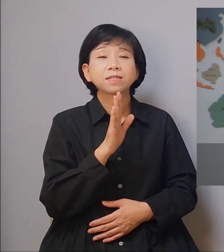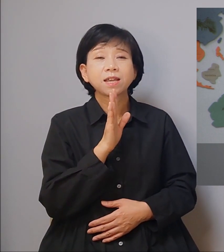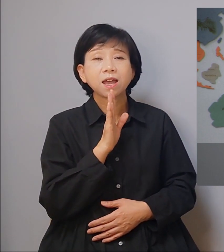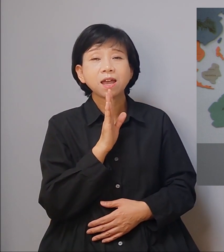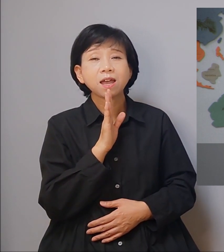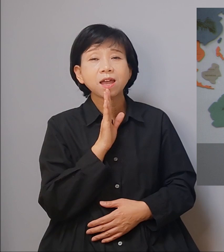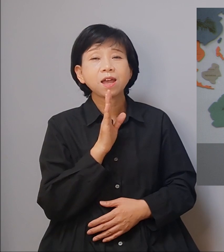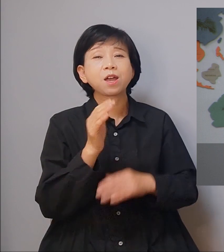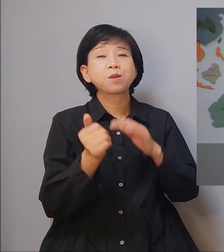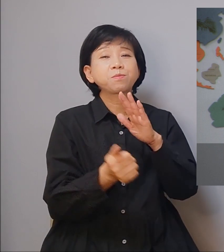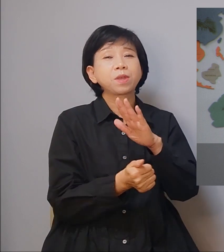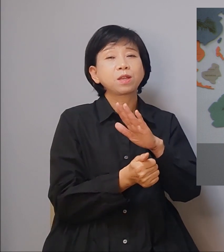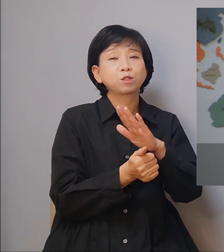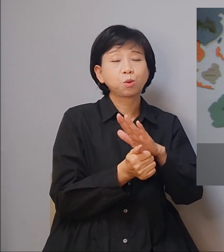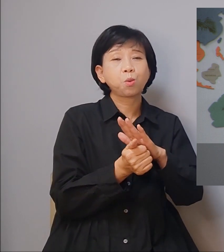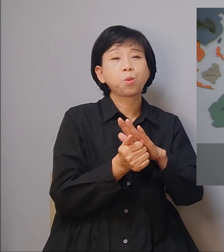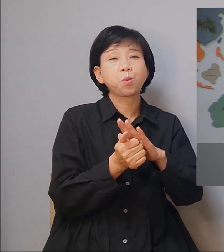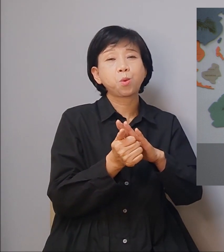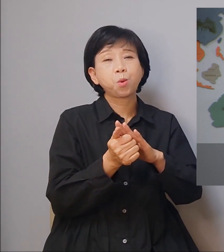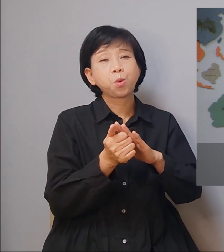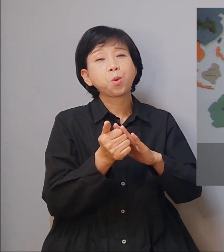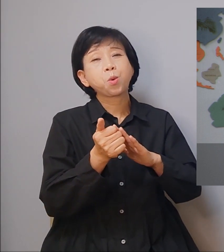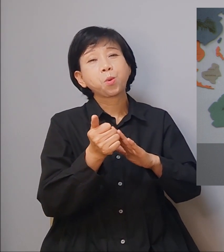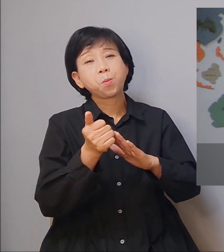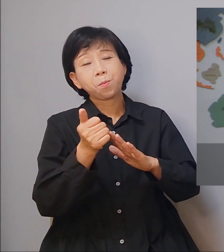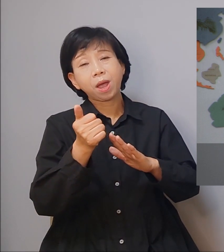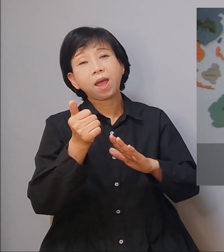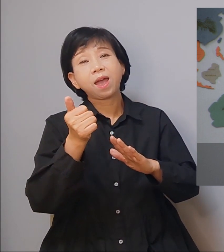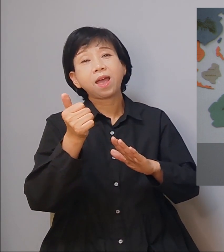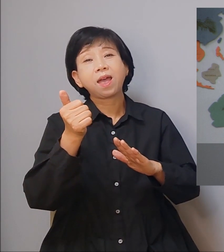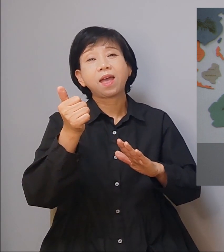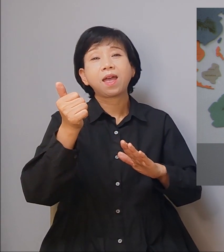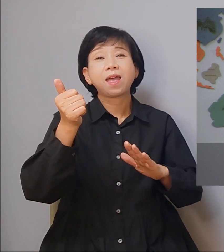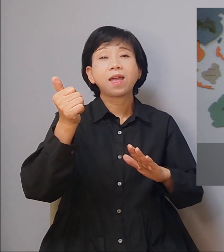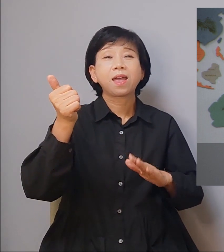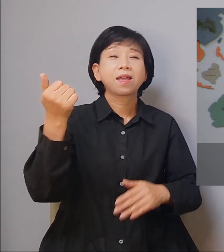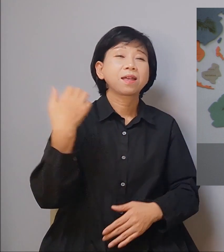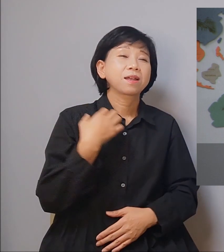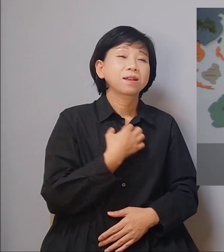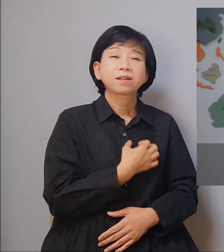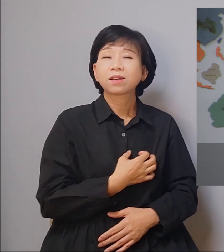나의 참된 소망